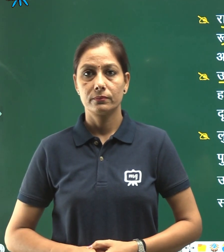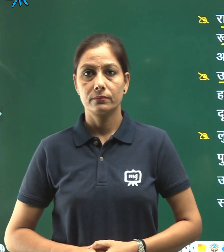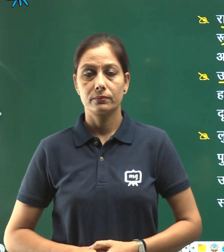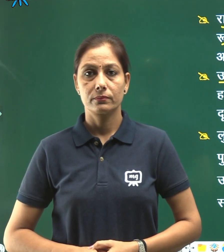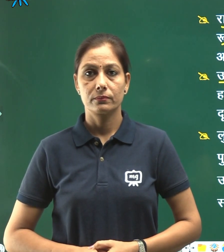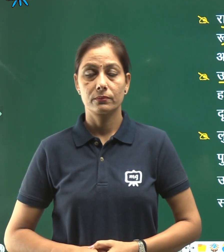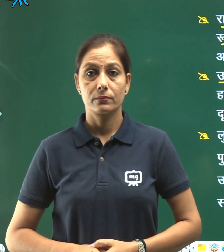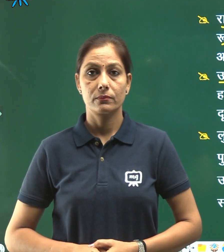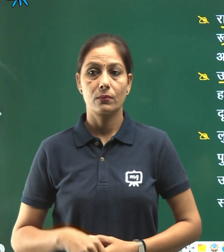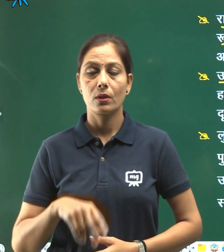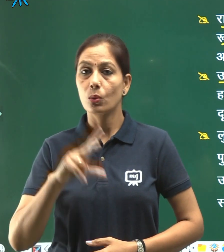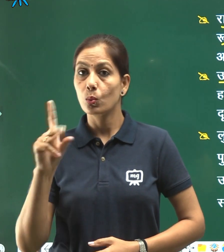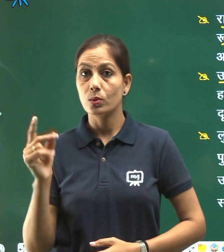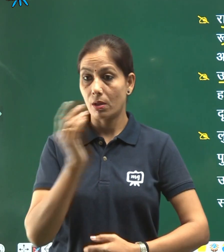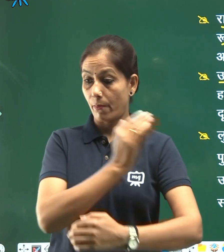काला पहलवान को